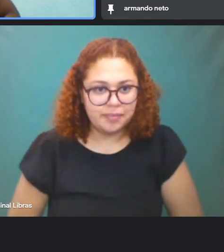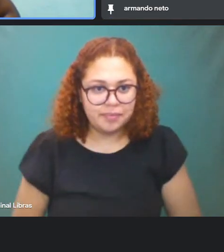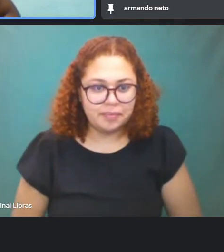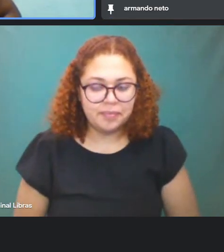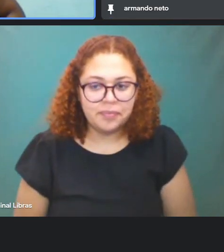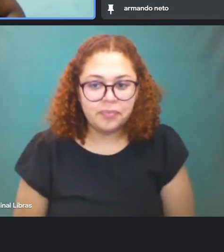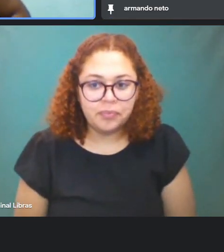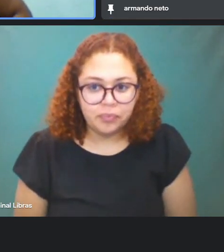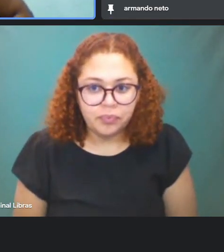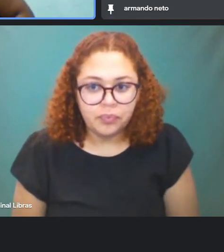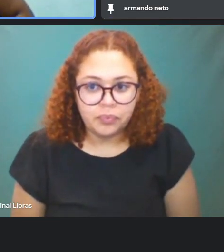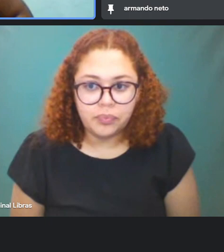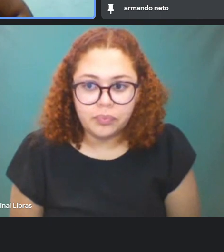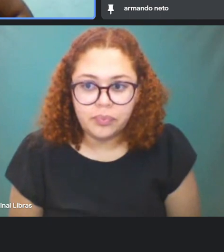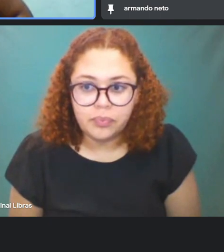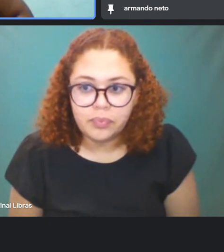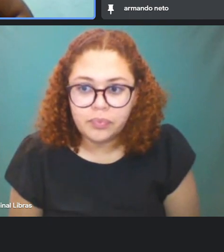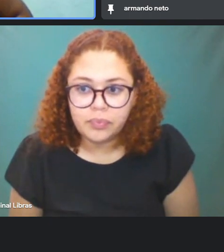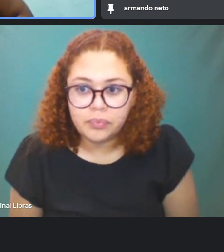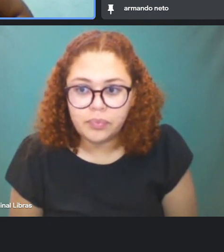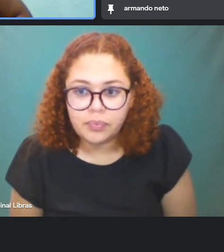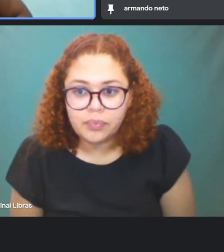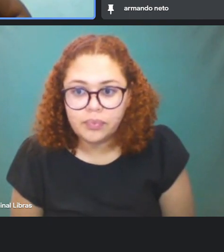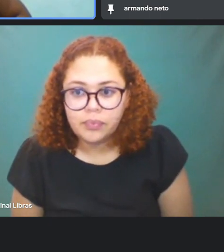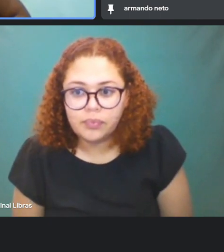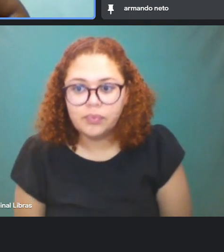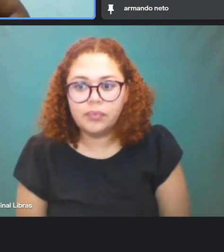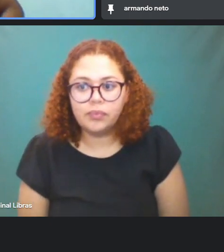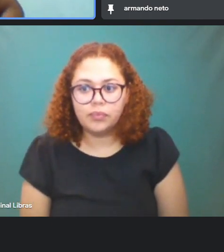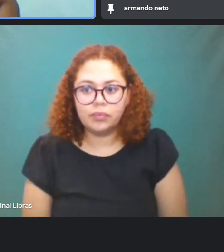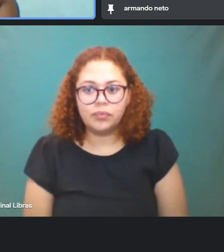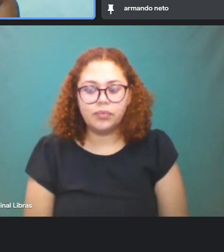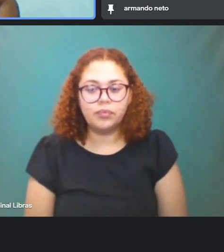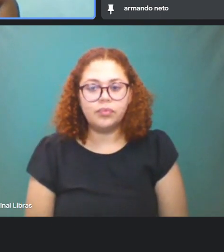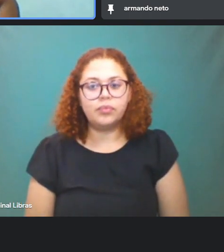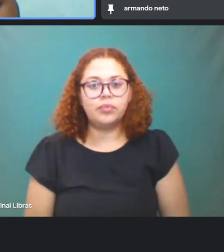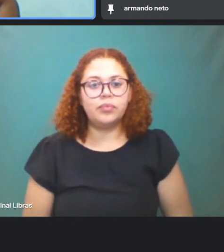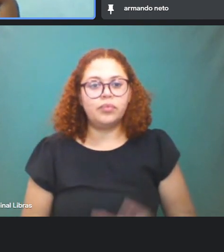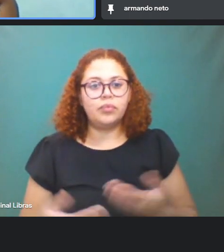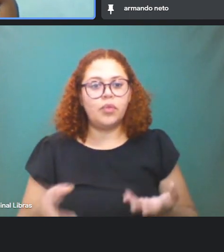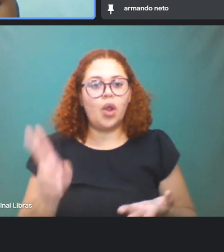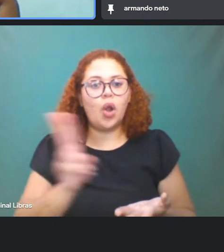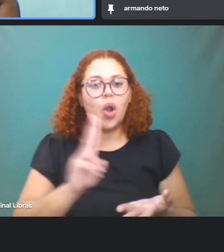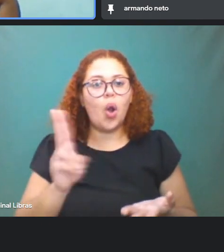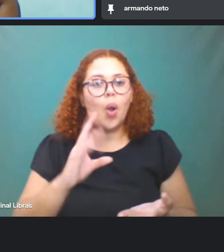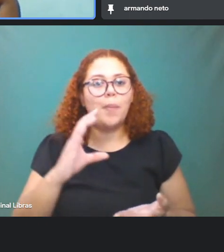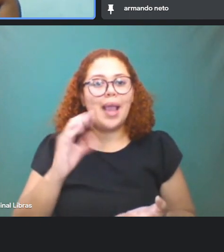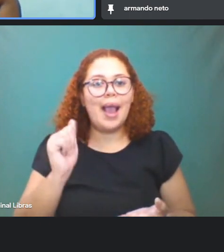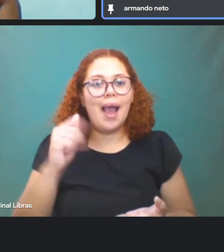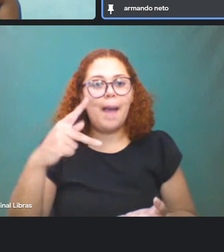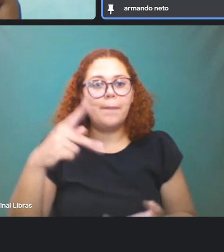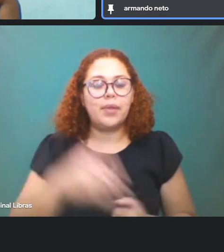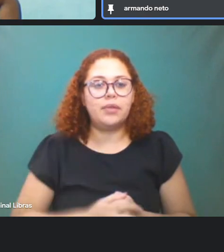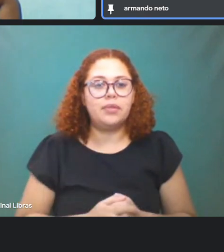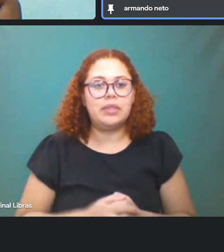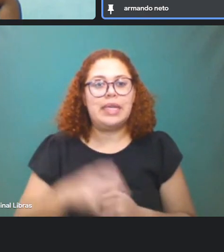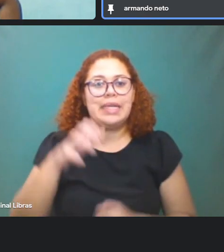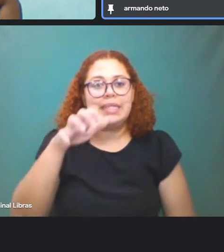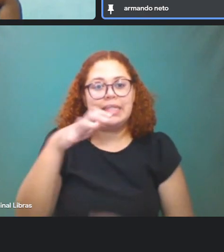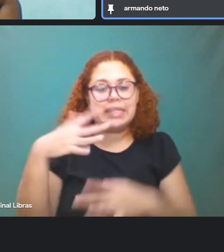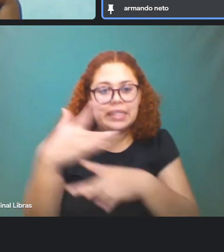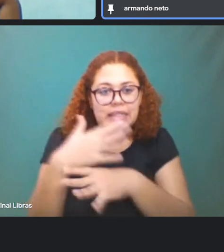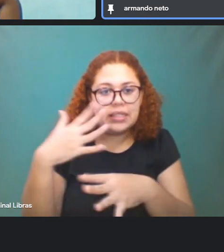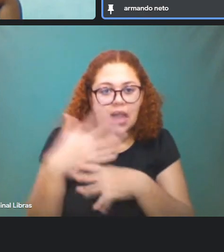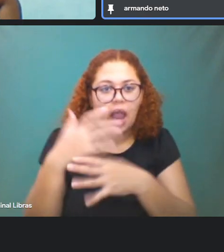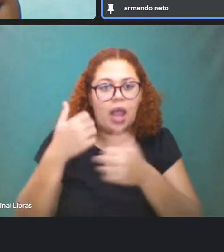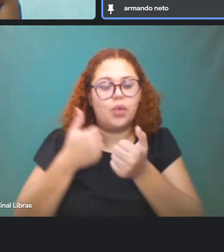Certo. Entendeu? E aí, só diz de novo o nome do CAP, como é que é por extenso? Centro de Apoio